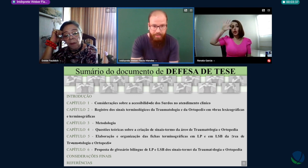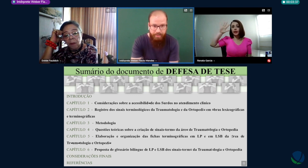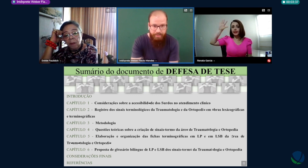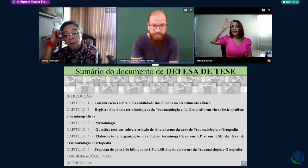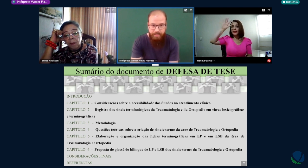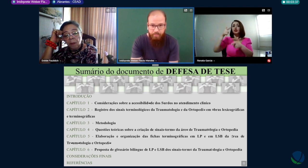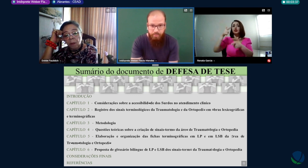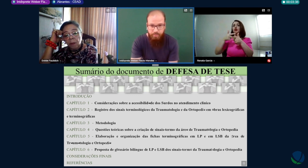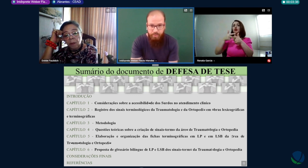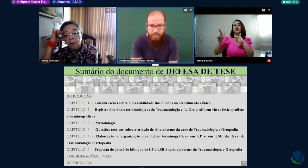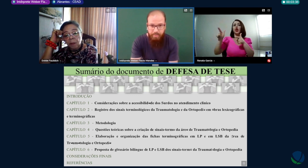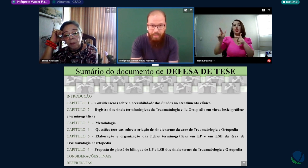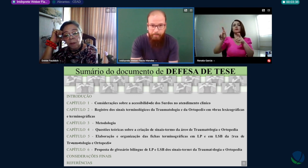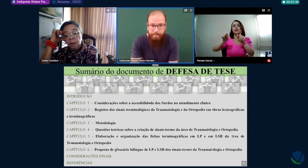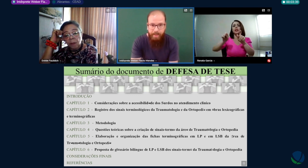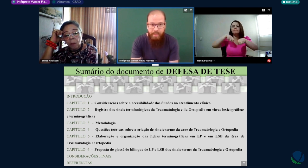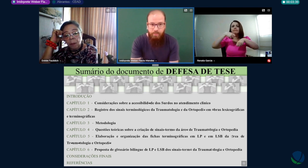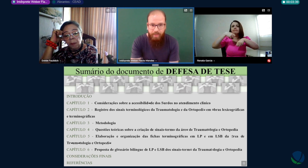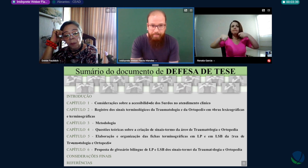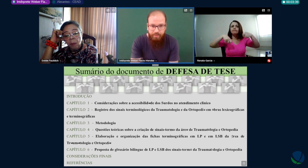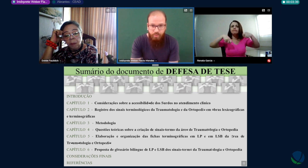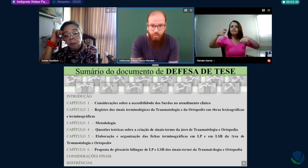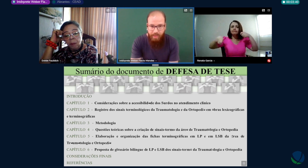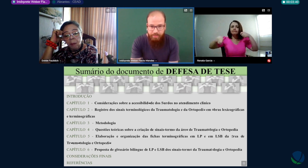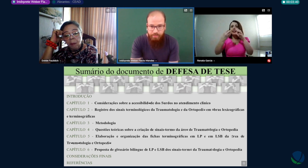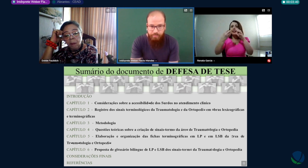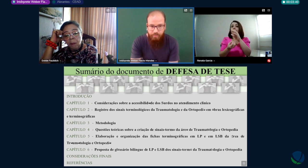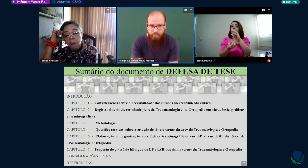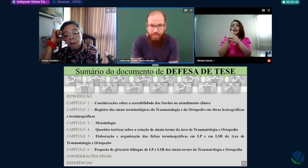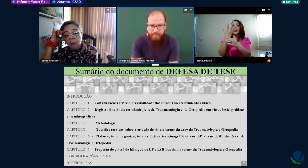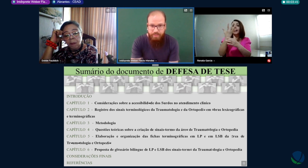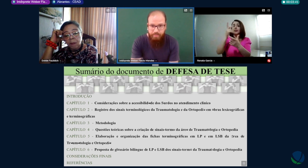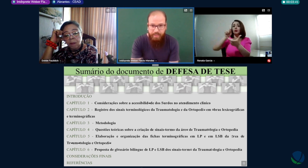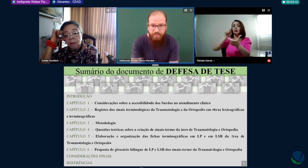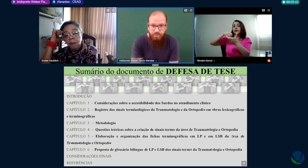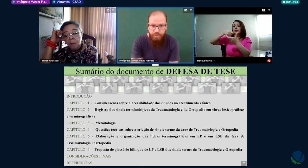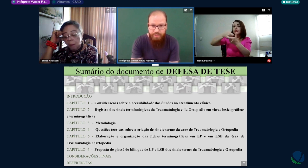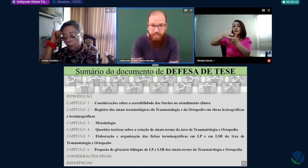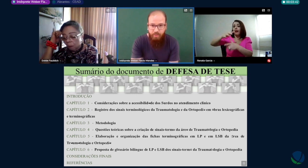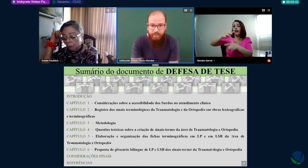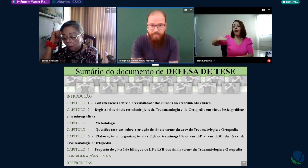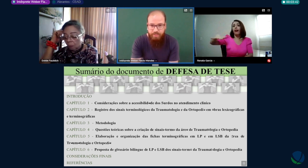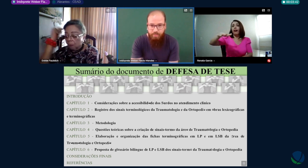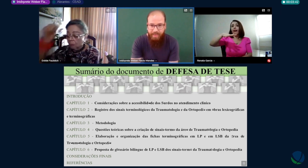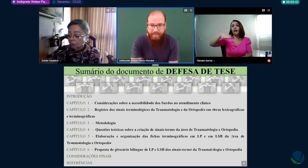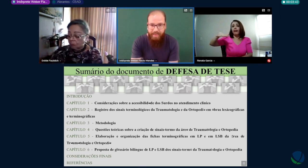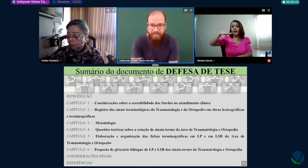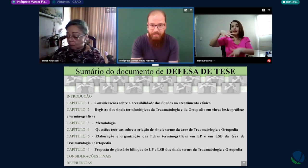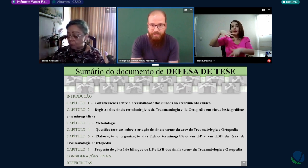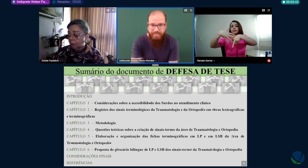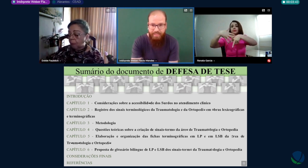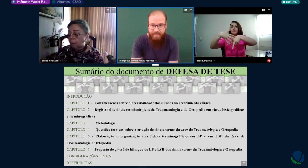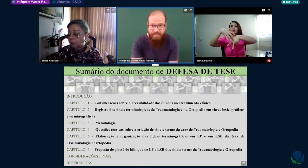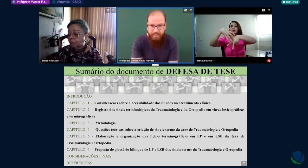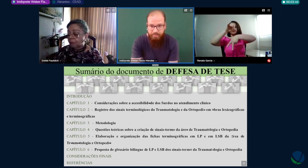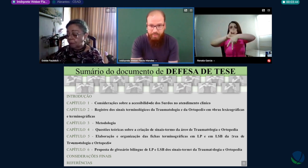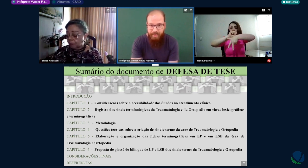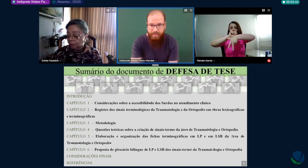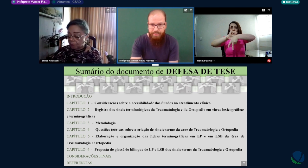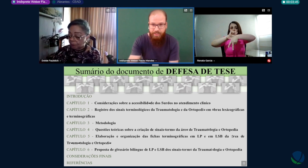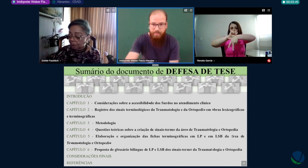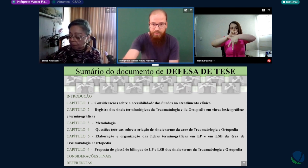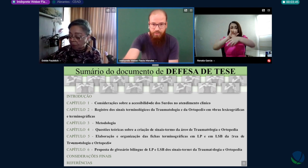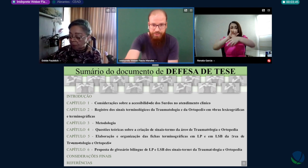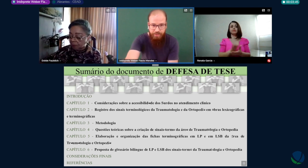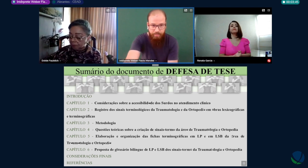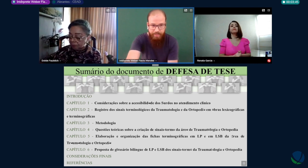é que se deu todo o meu trabalho. No capítulo 4, vou falar sobre questões teóricas sobre a criação de sinais-termo na